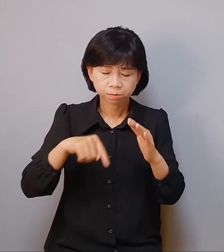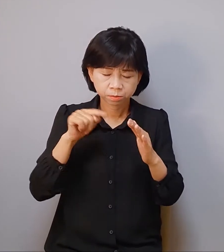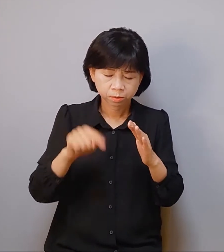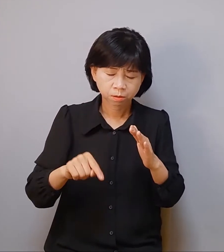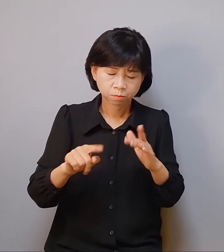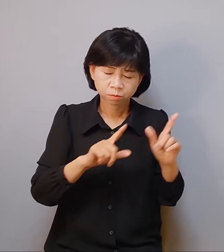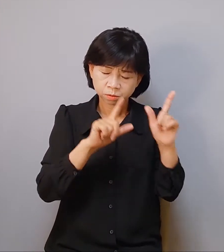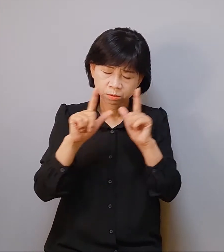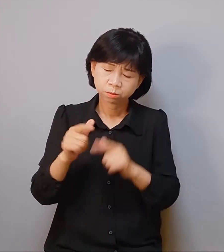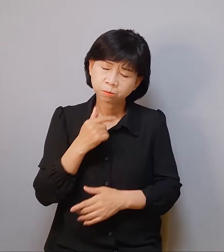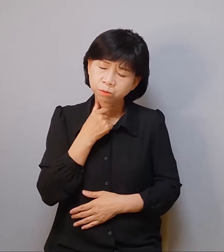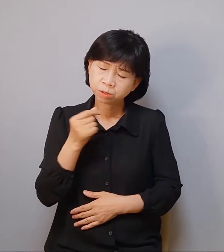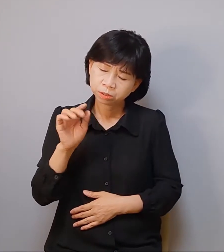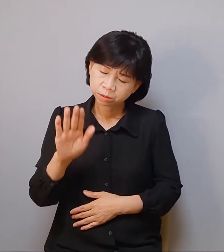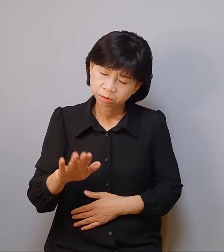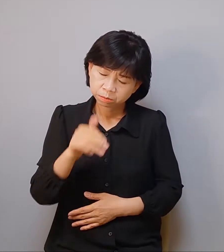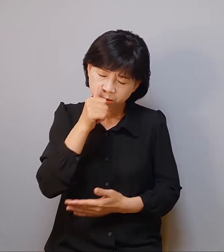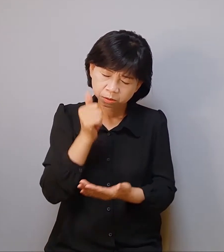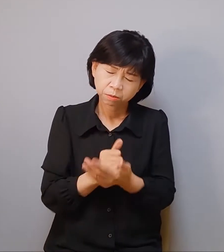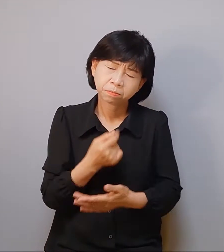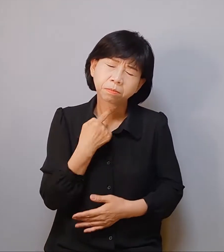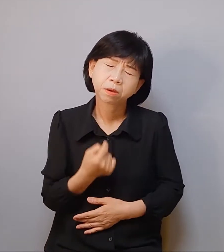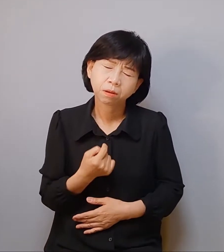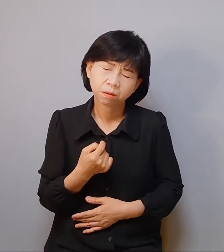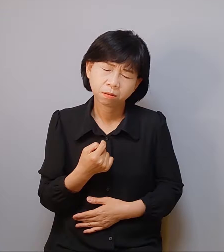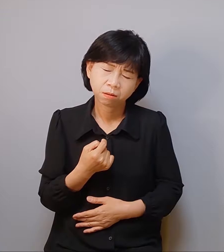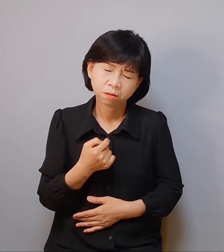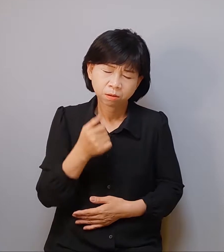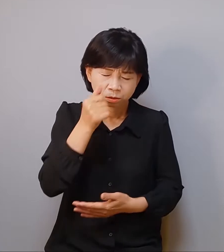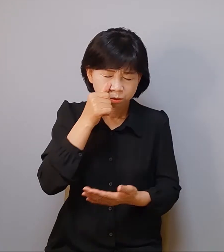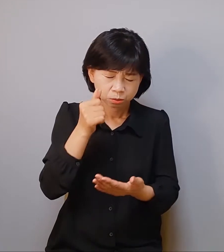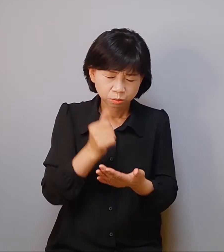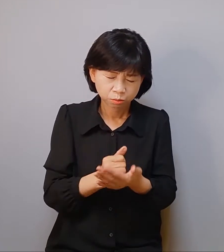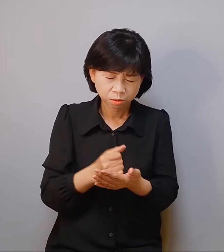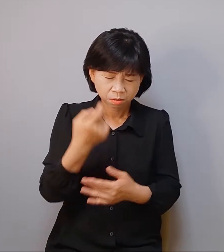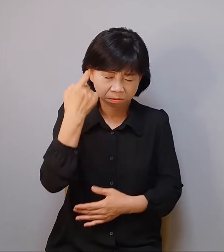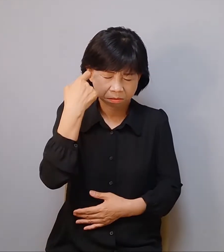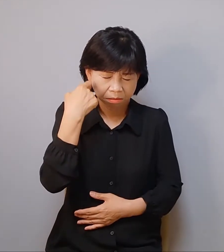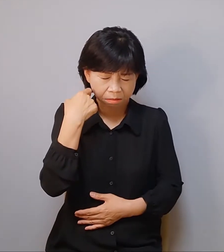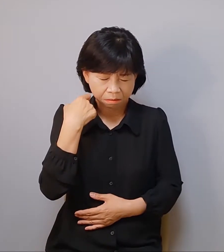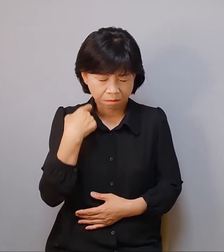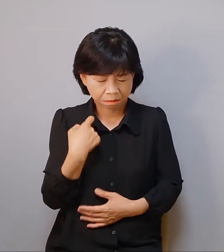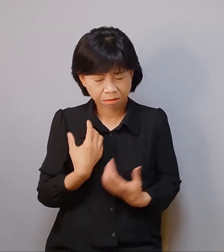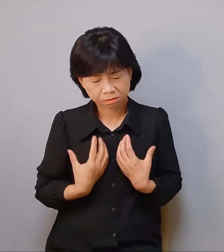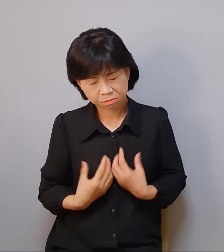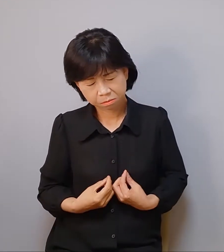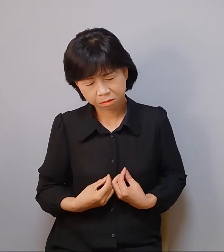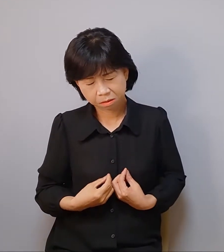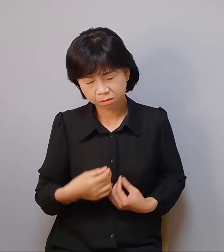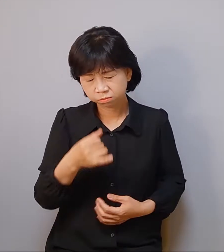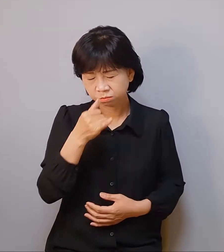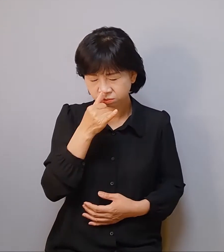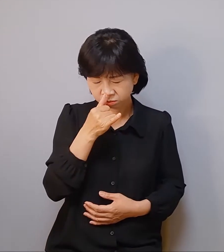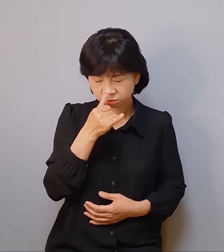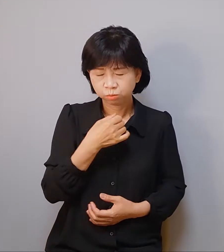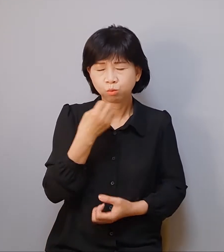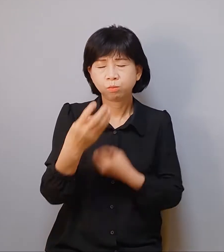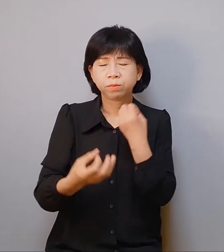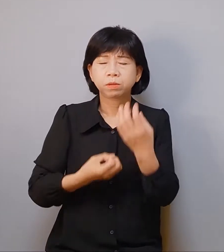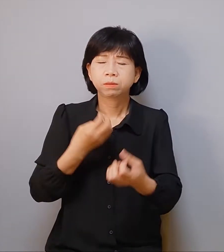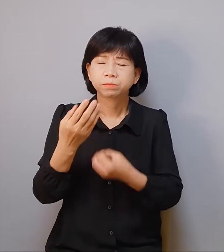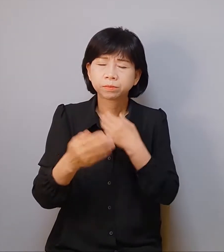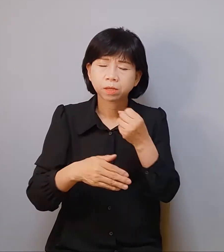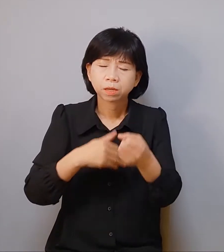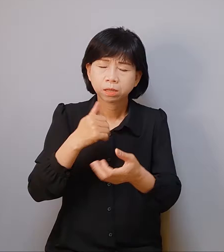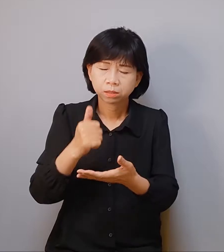살려고 했는데 죄짓고 죄책감에 시달렸던 낙심했던 시간들이 있었음을 고백합니다.